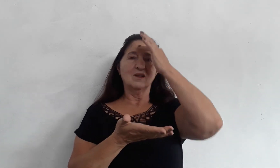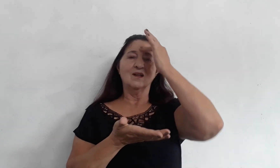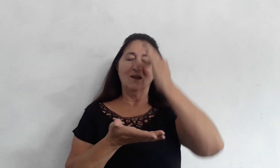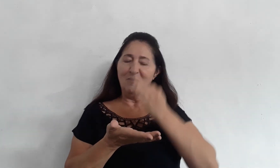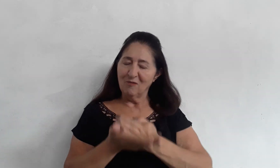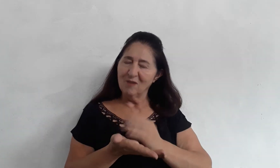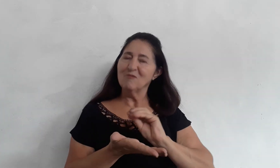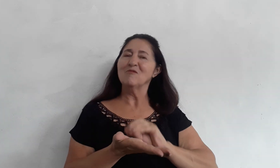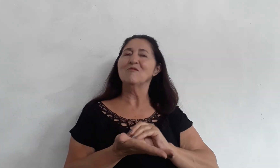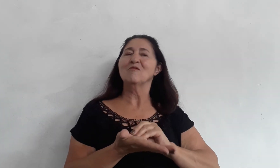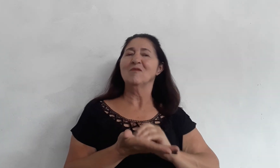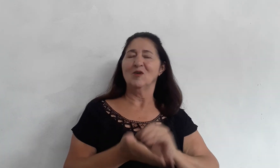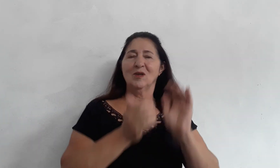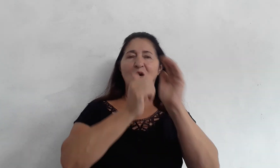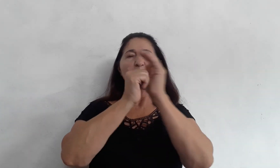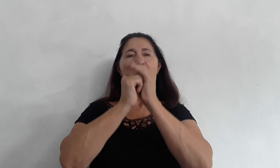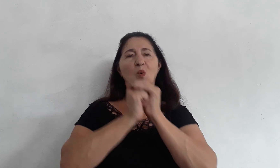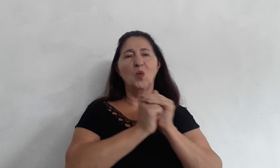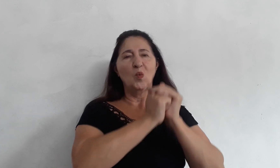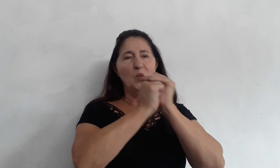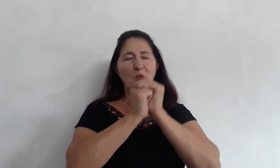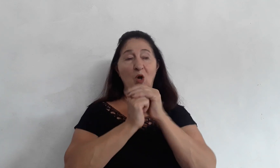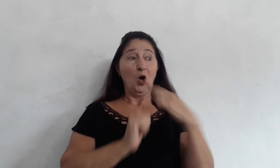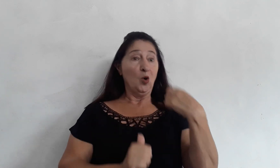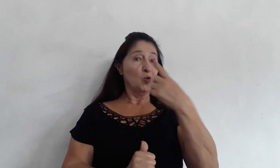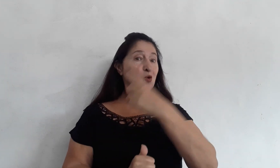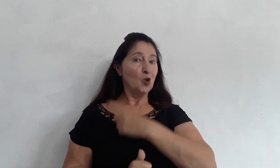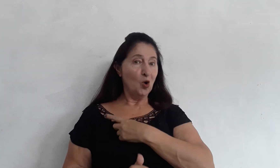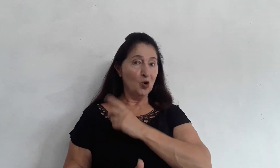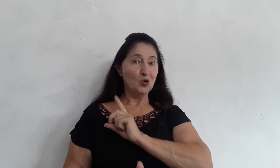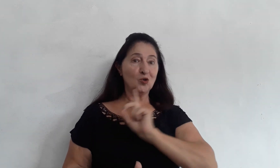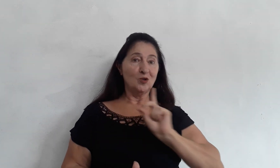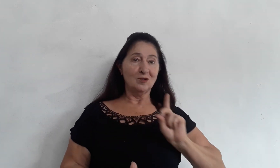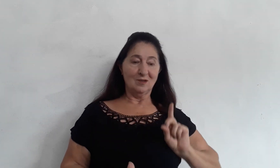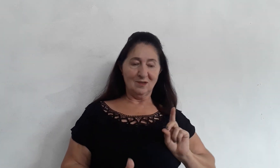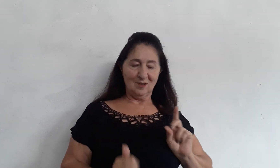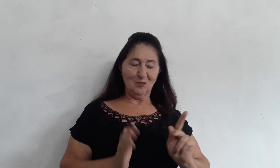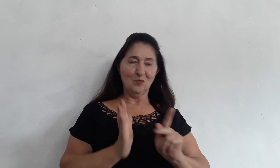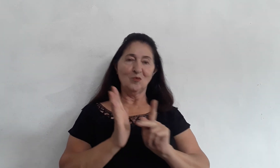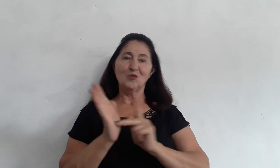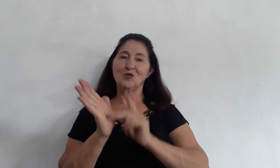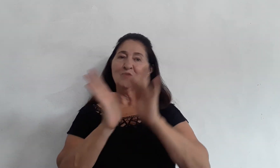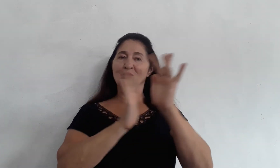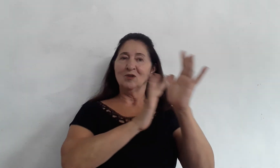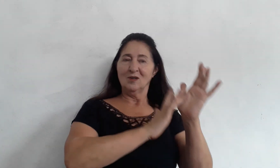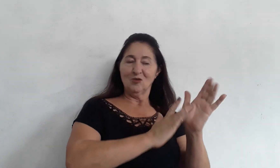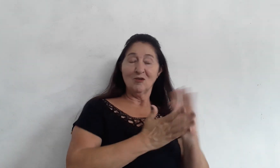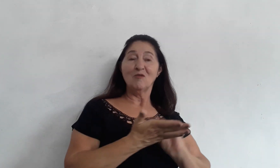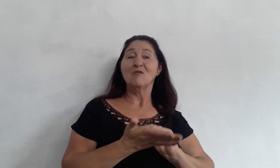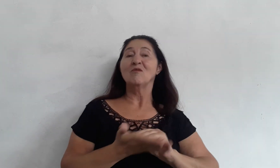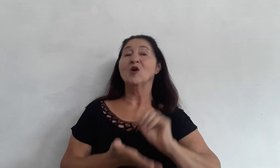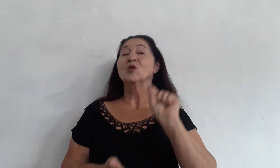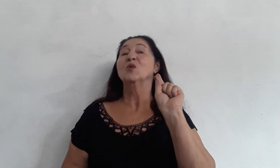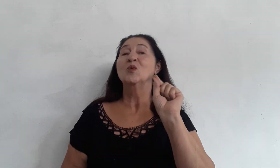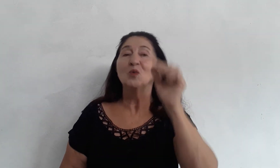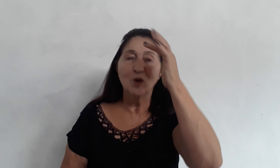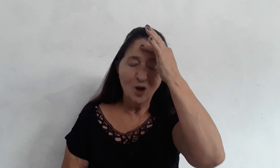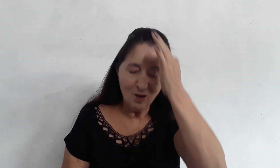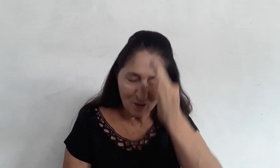oração. Nós, discípulos de Jesus, falta fé. E por que falta fé? Falta